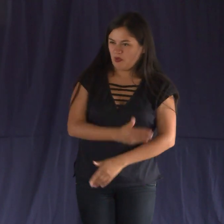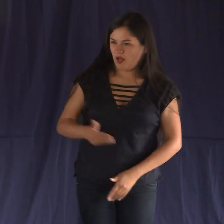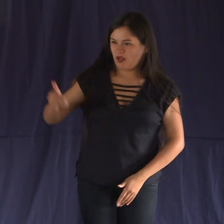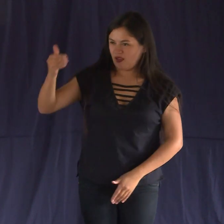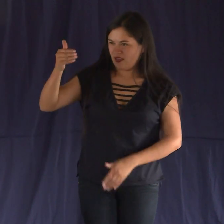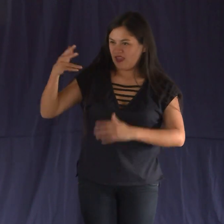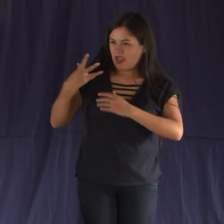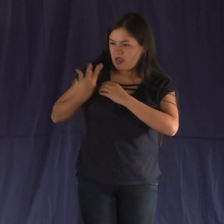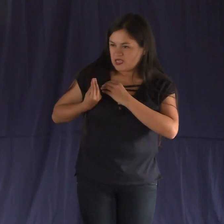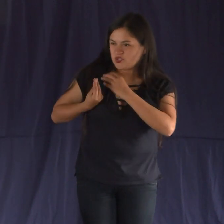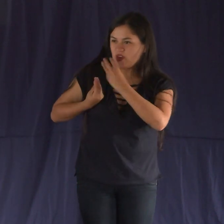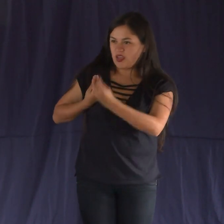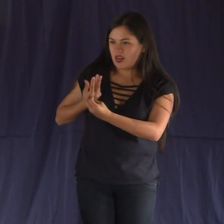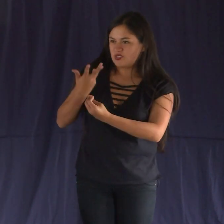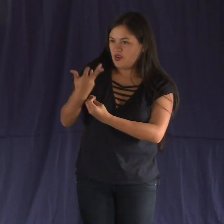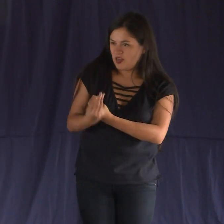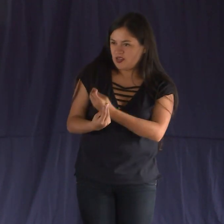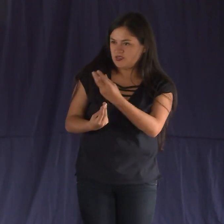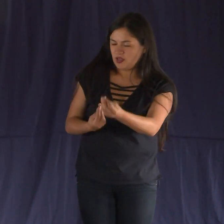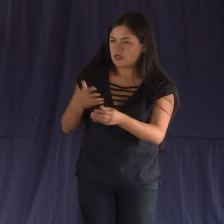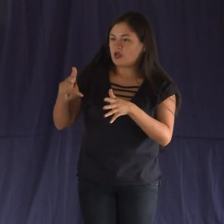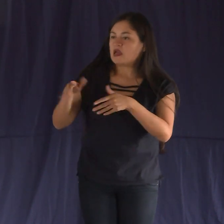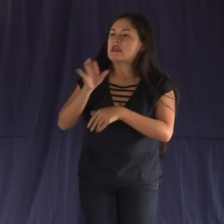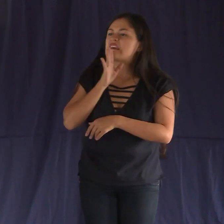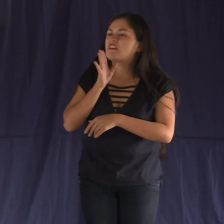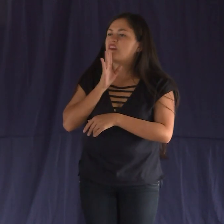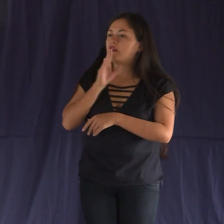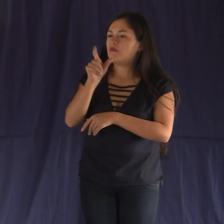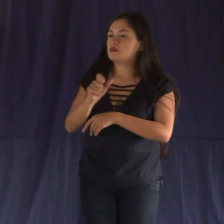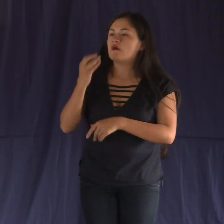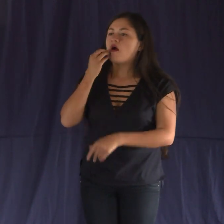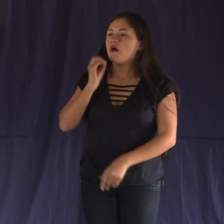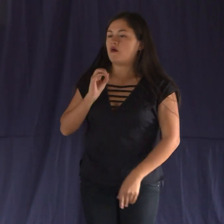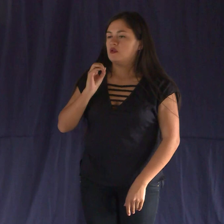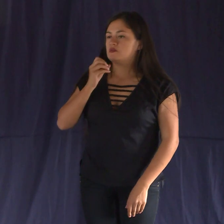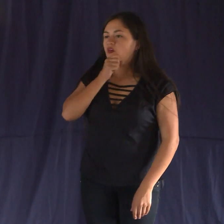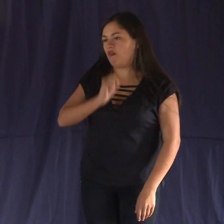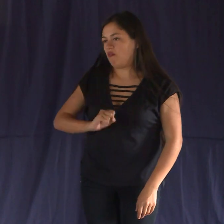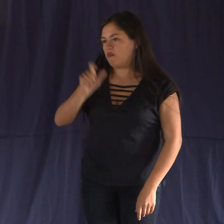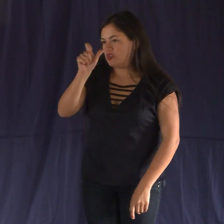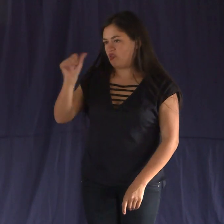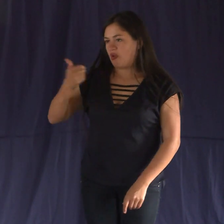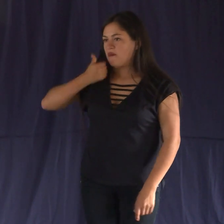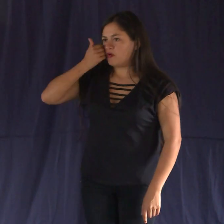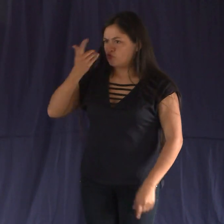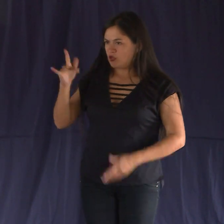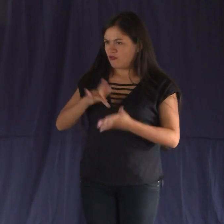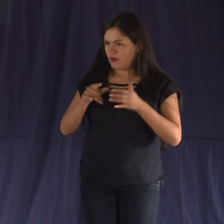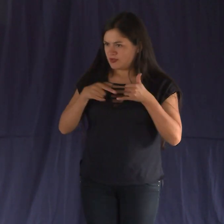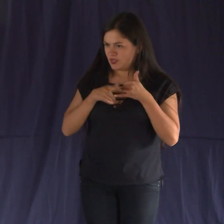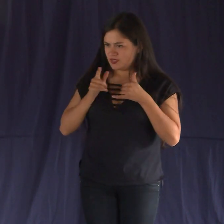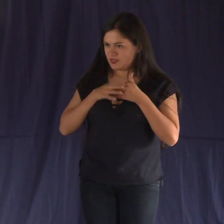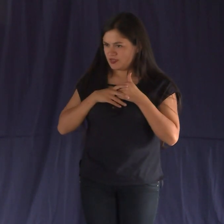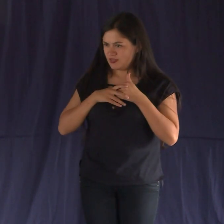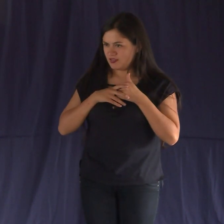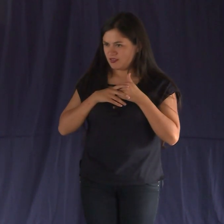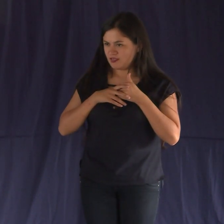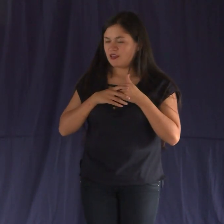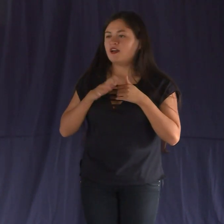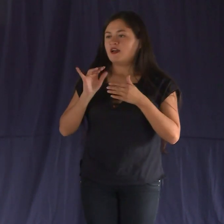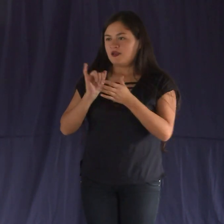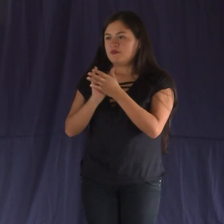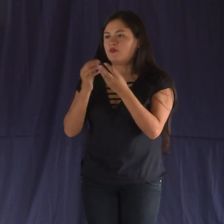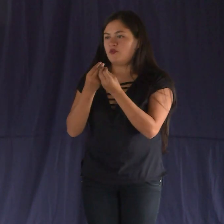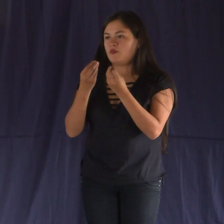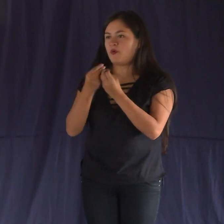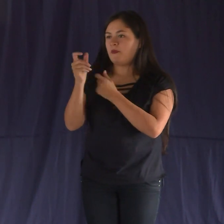generación. ¿Quiénes imparten los conocimientos? Los abuelos, ¿sí? Y nosotros, pues, simplemente a